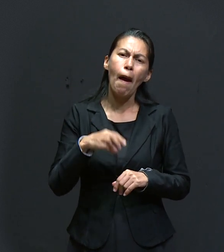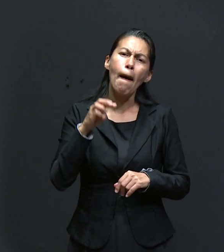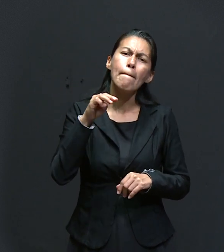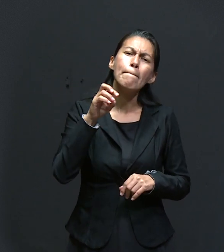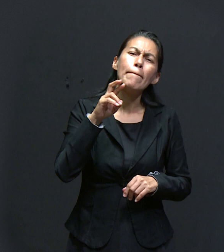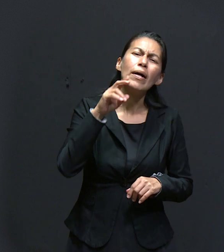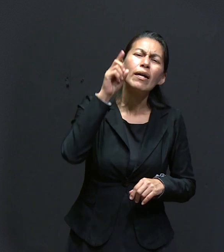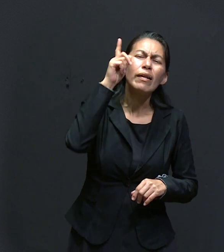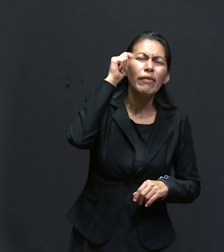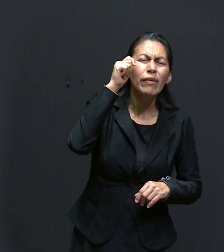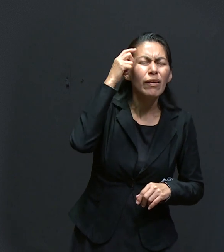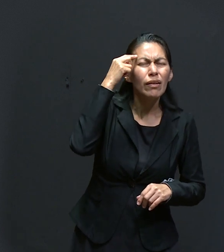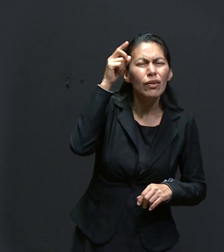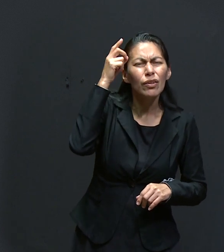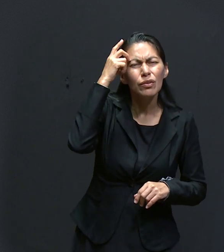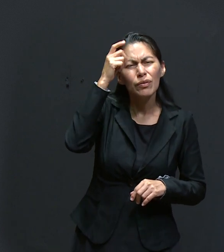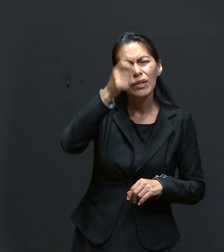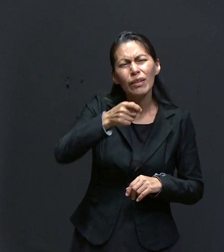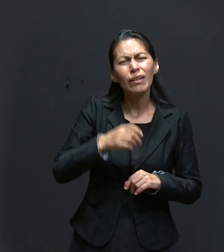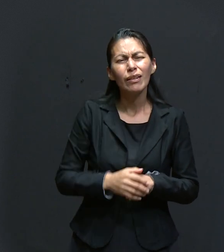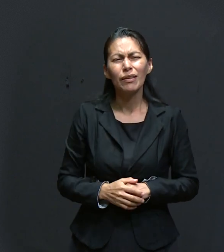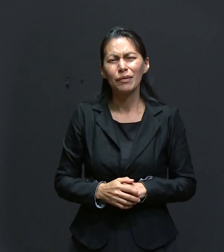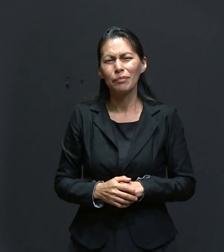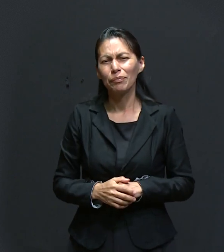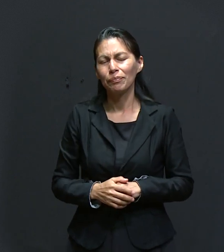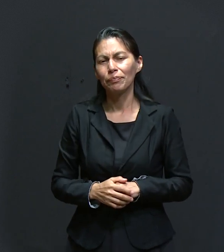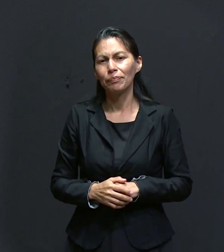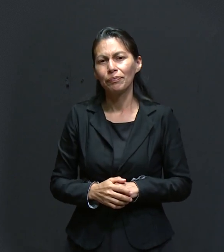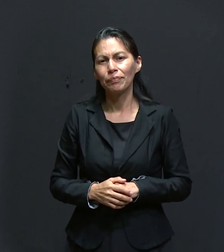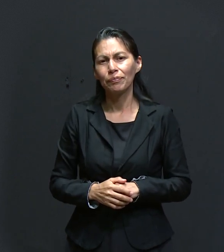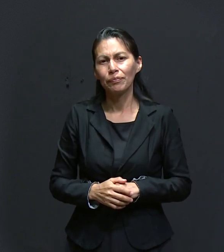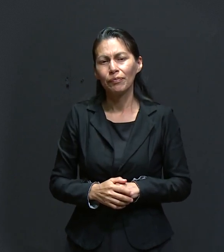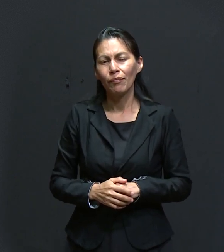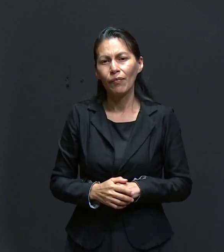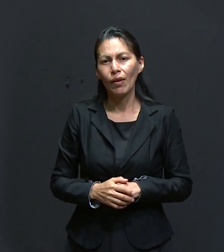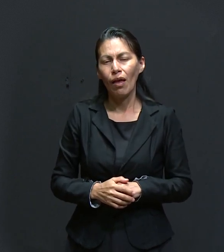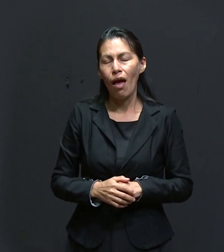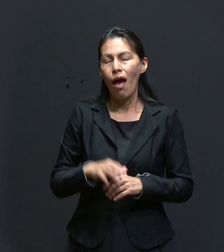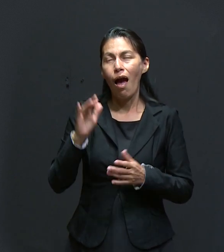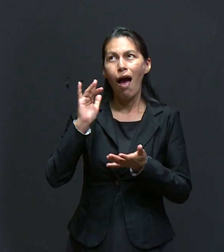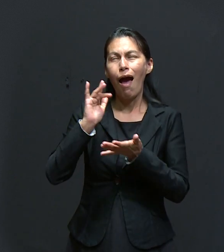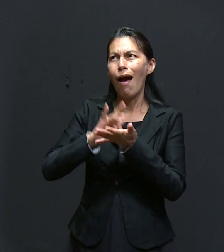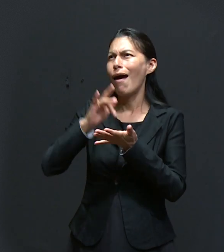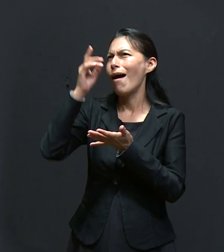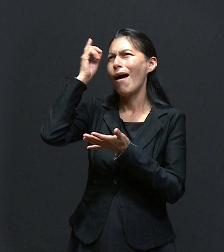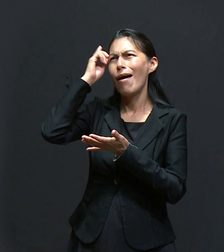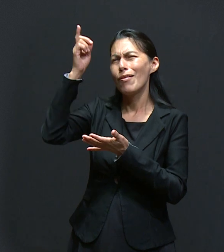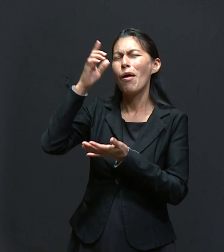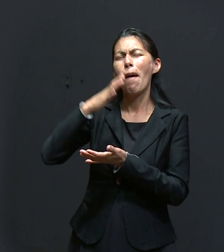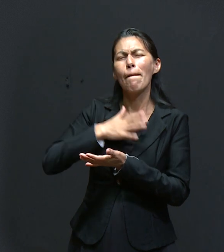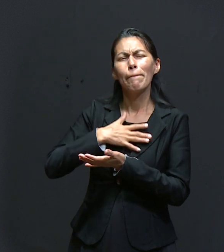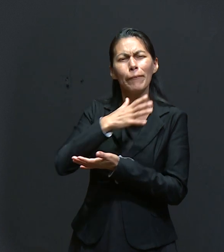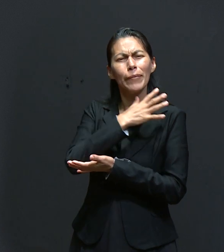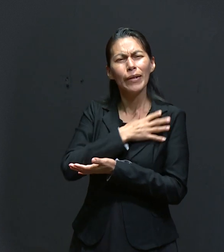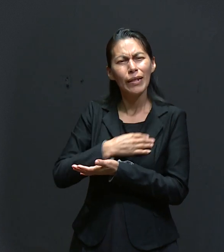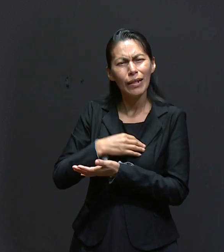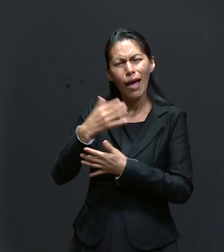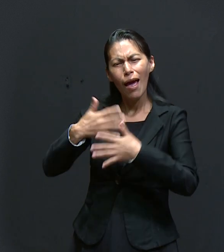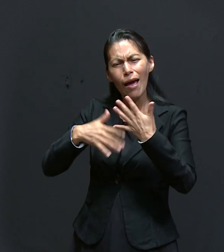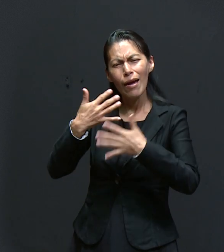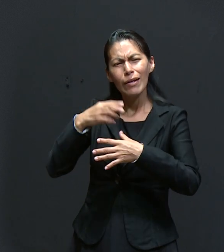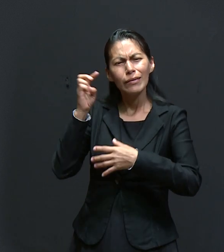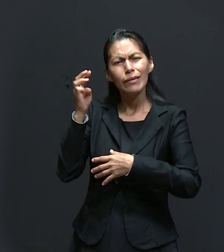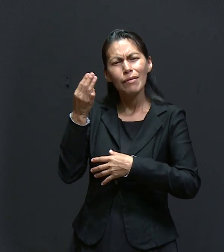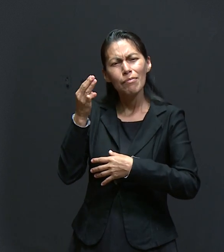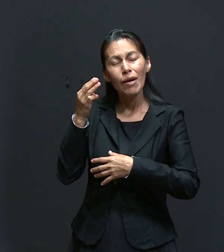riccardo hr buenas noches doy gracias a dios porque mi hija el 15 de mayo